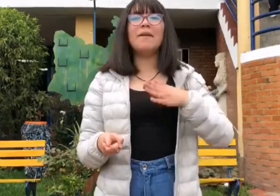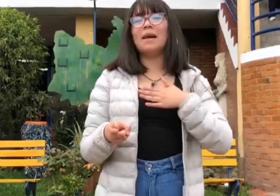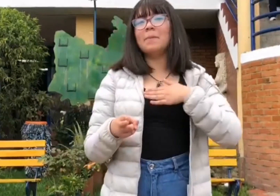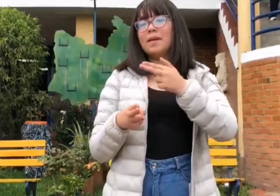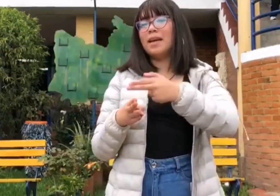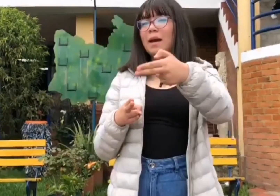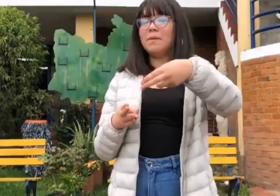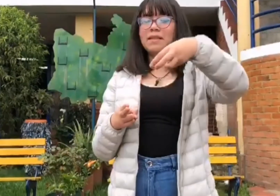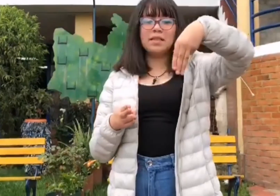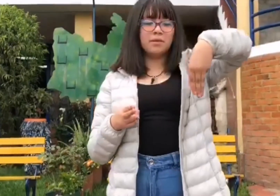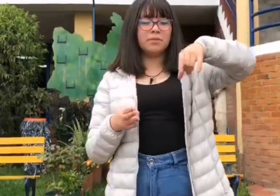Isabela, mi apellido